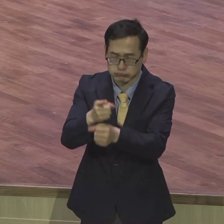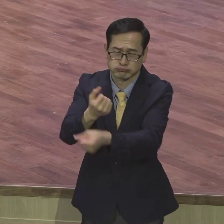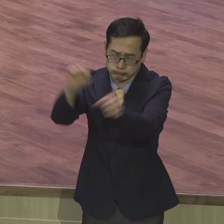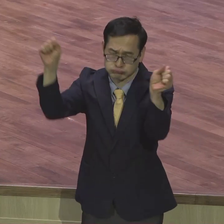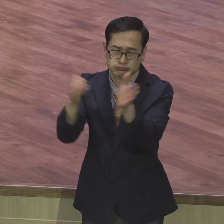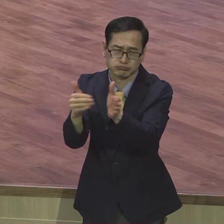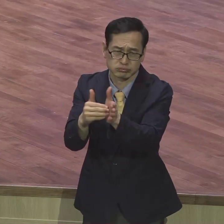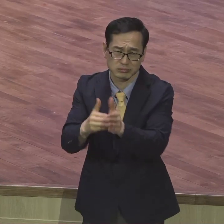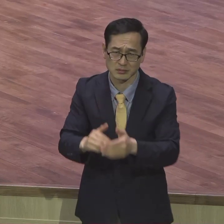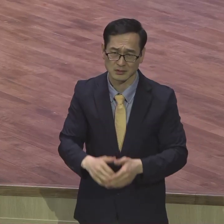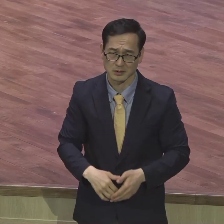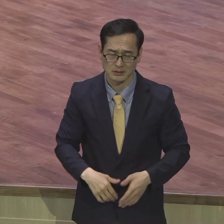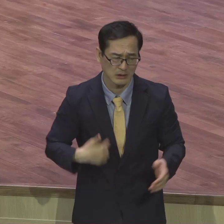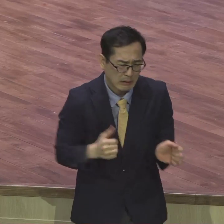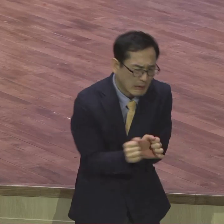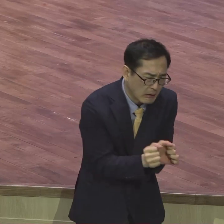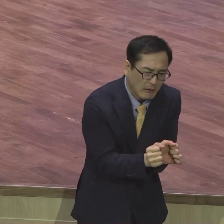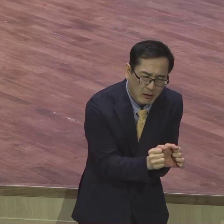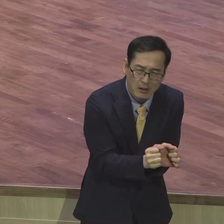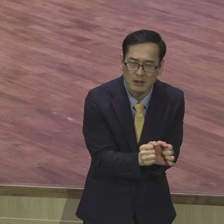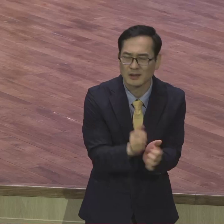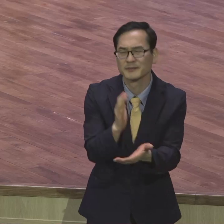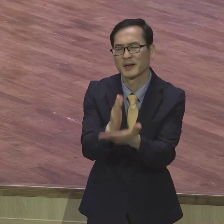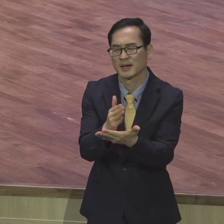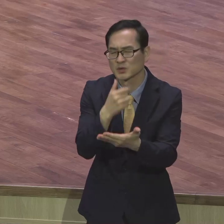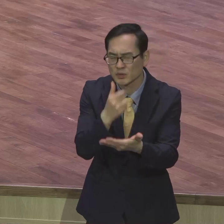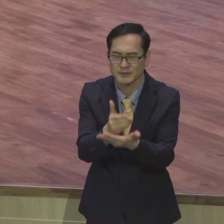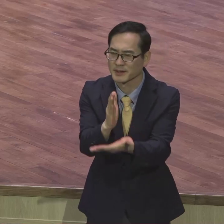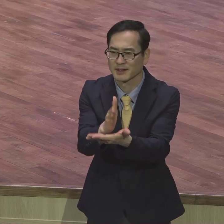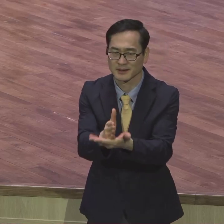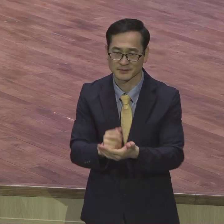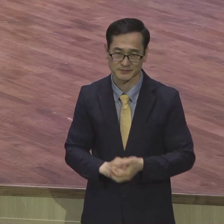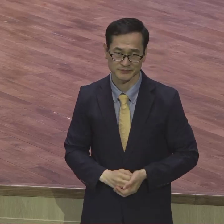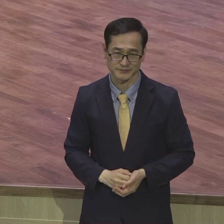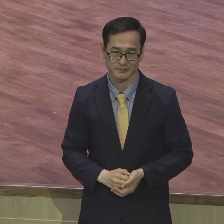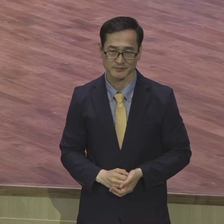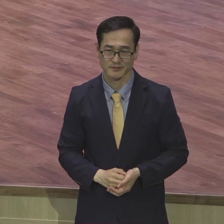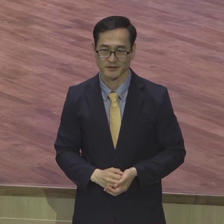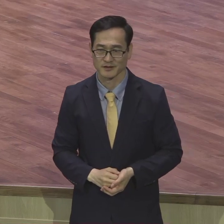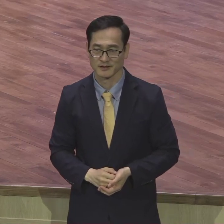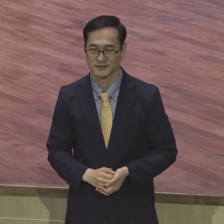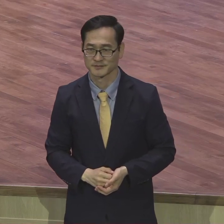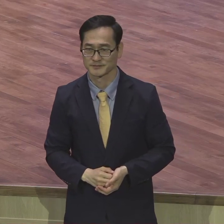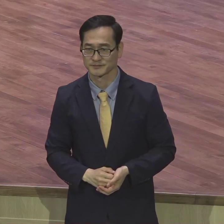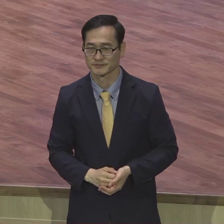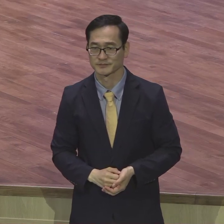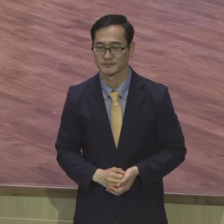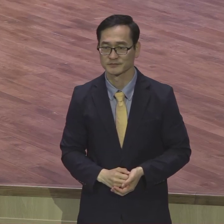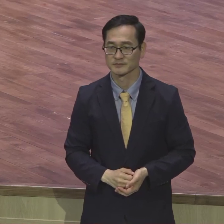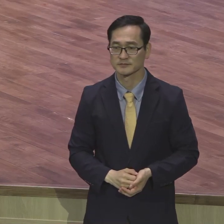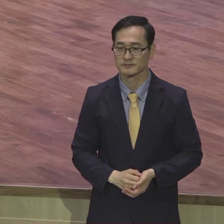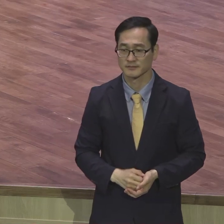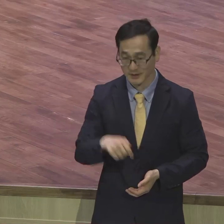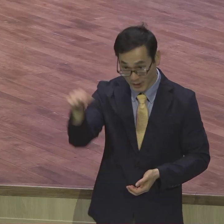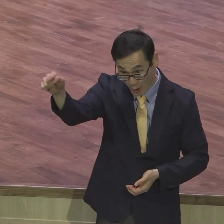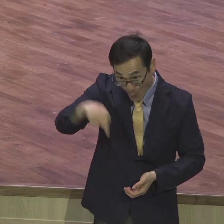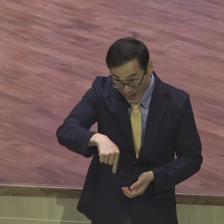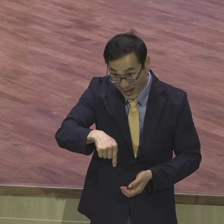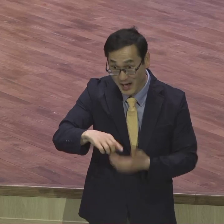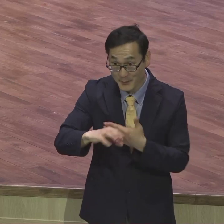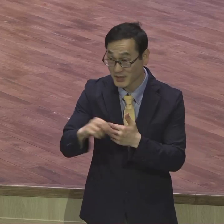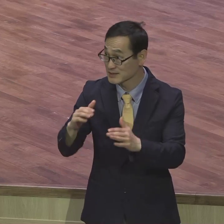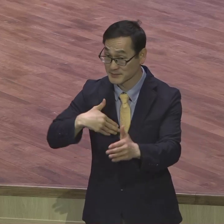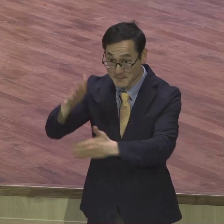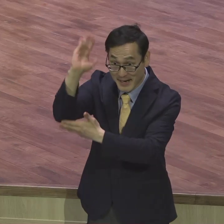수십 년 동안 기독교 신앙생활 잘 무리했으면 예언기 안 와서 이제는 완전히 속지 마시고 완전히 해방되시기 바랍니다.